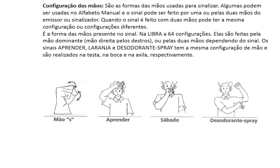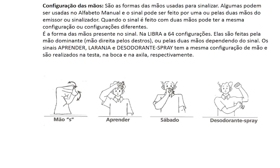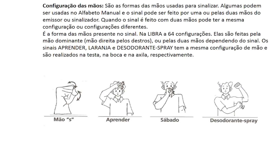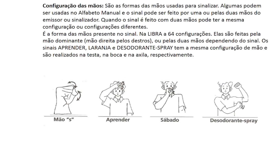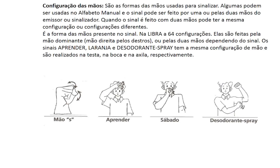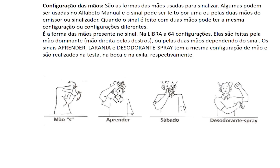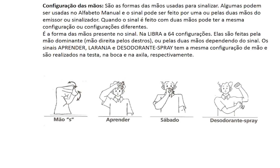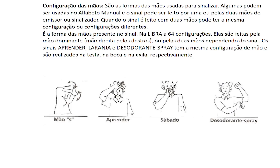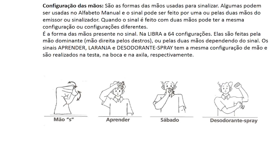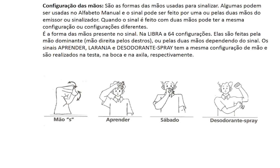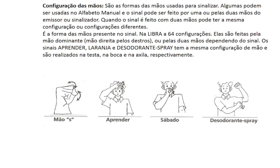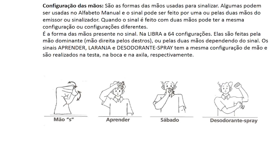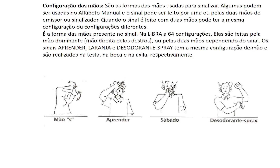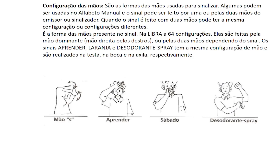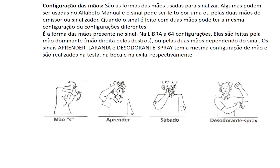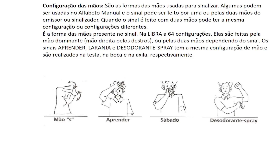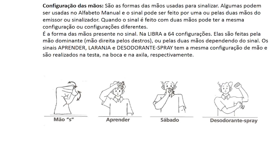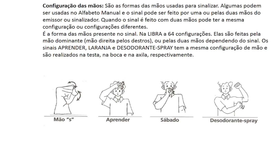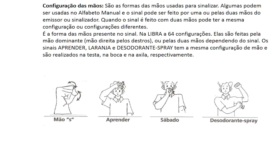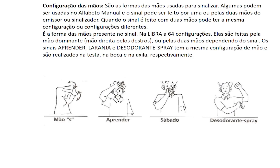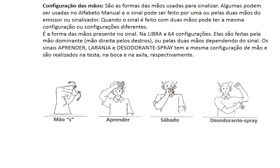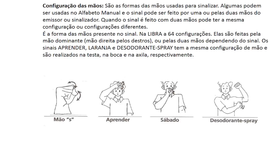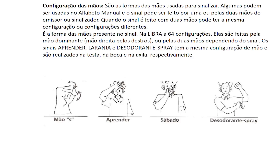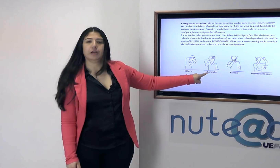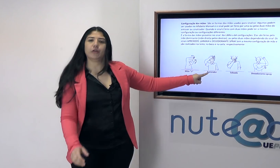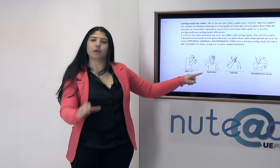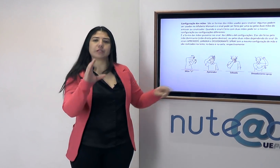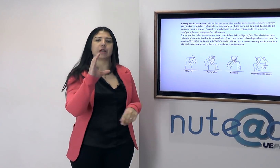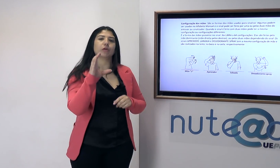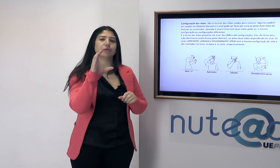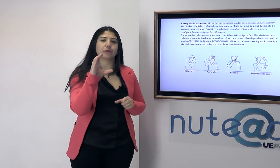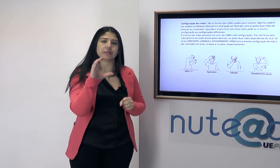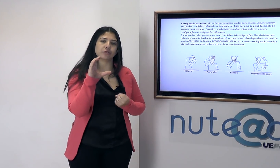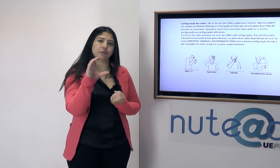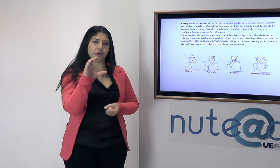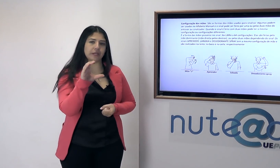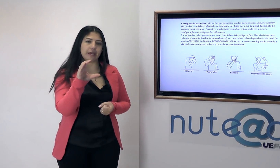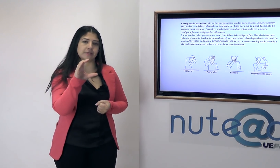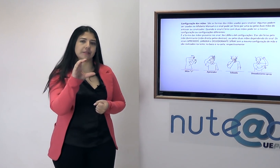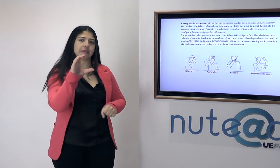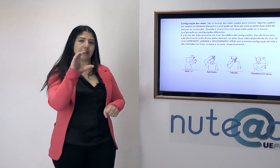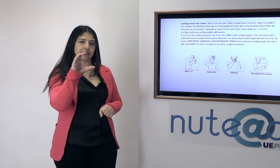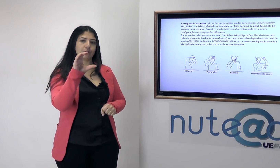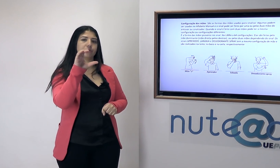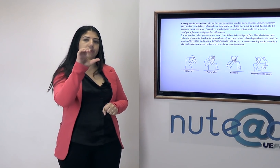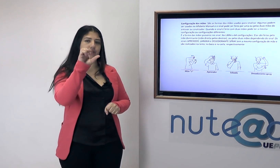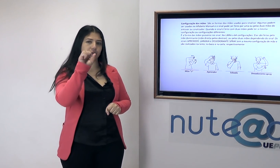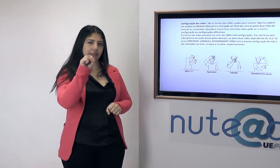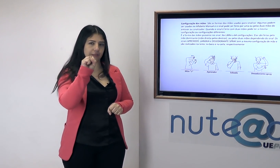Para esses sinais aqui, o sinal de aprender, eu vou usar a configuração de mão em S, que é essa configuração aqui.